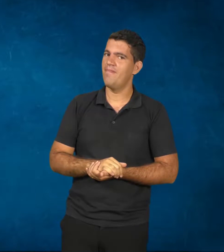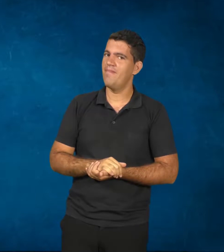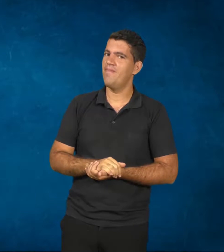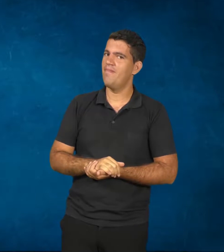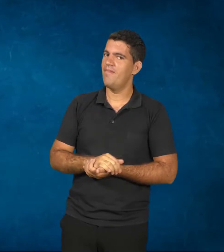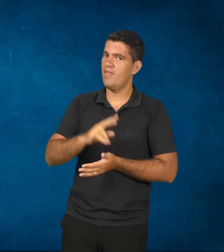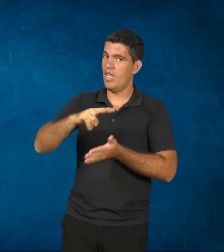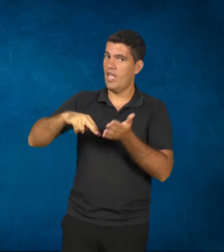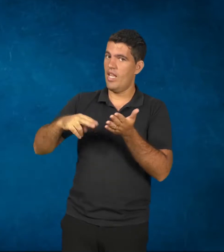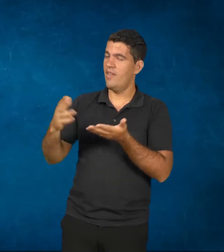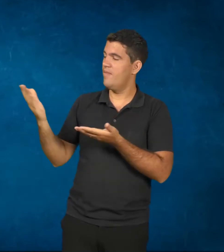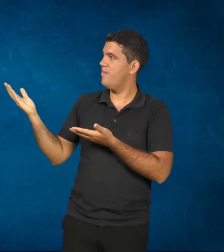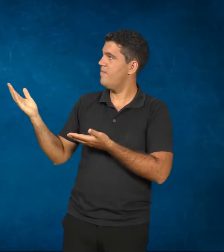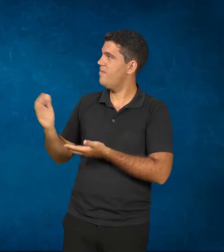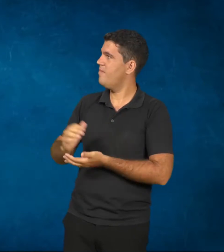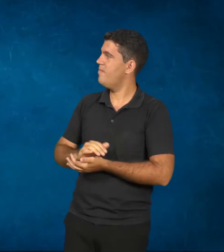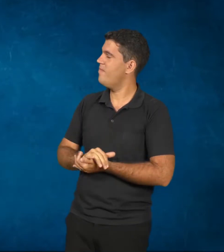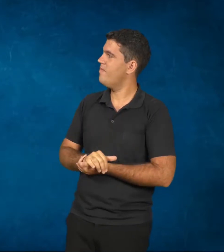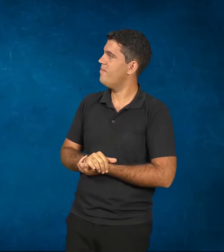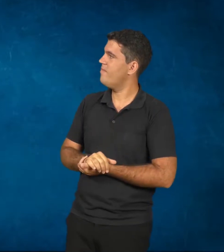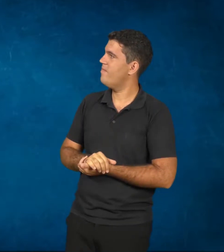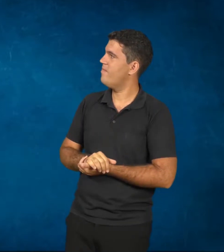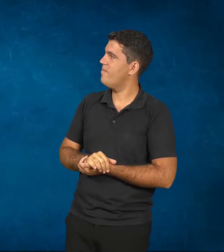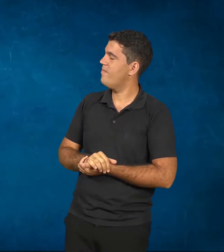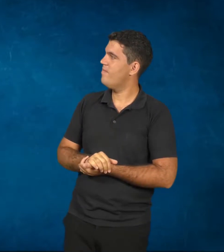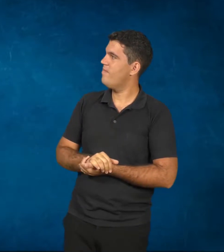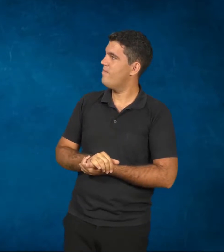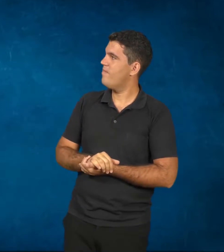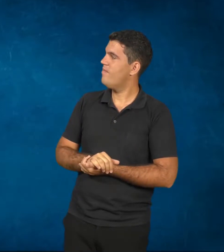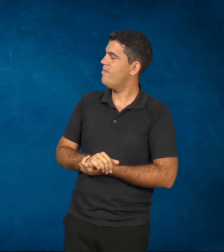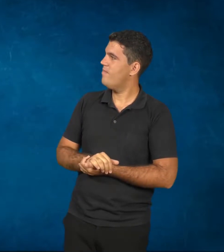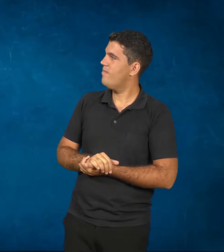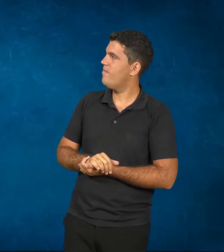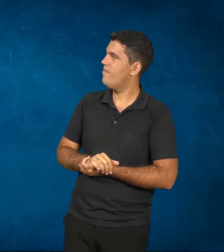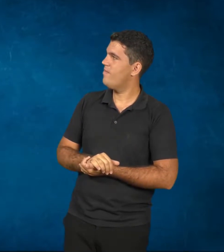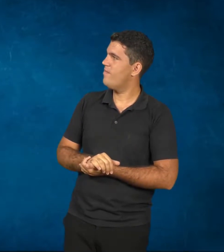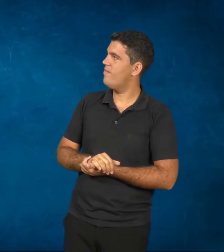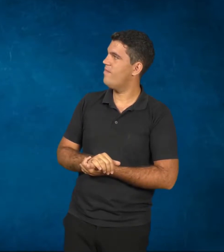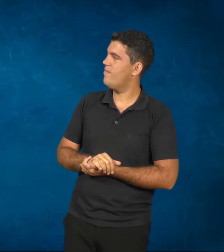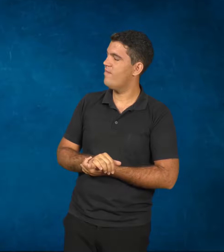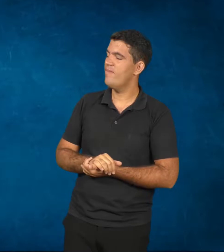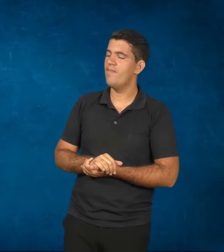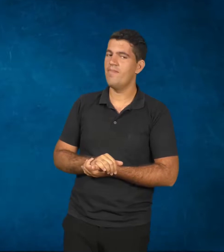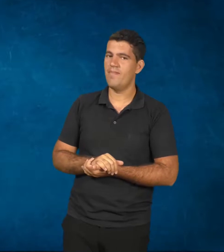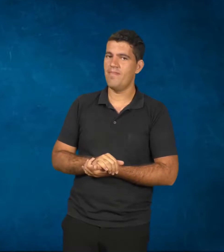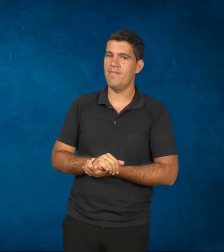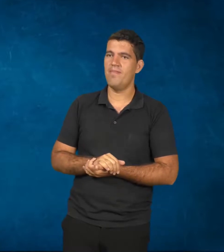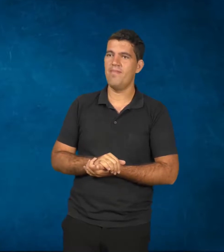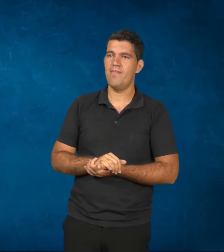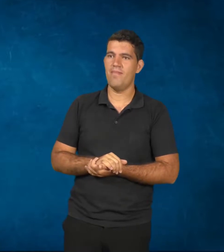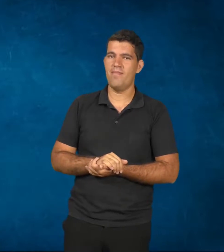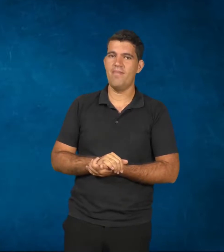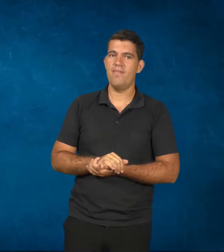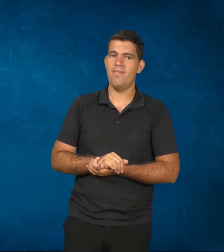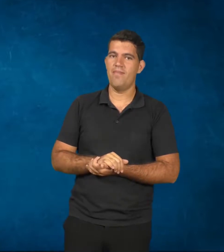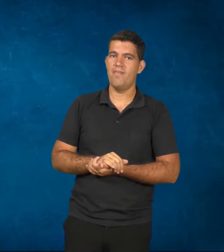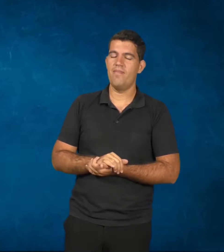abertas ou tácitas, em diversos âmbitos que vão da prescrição à ação, das decisões